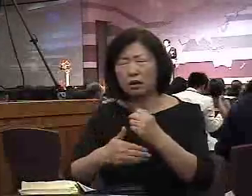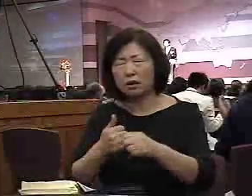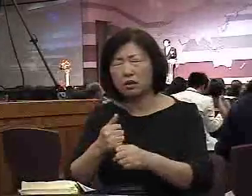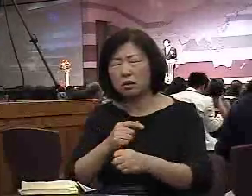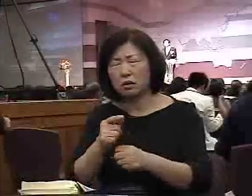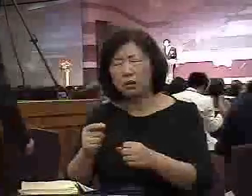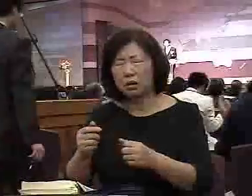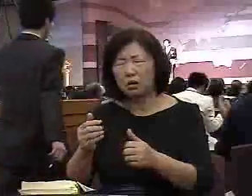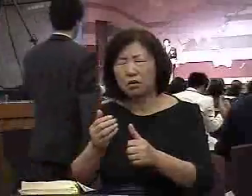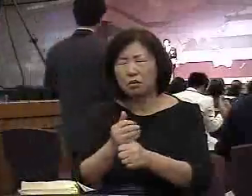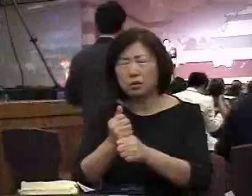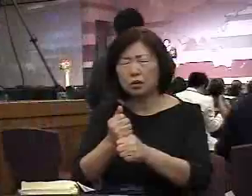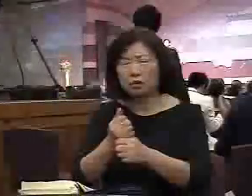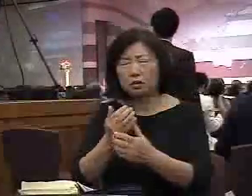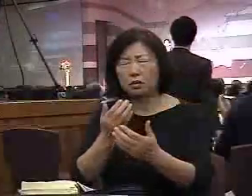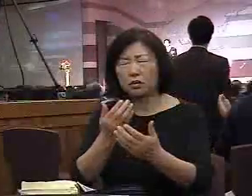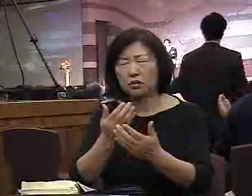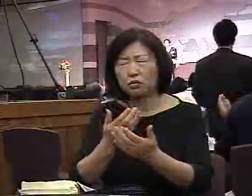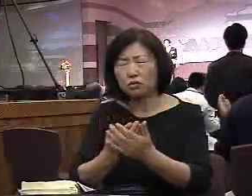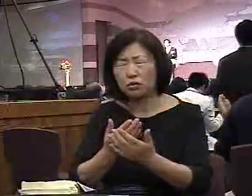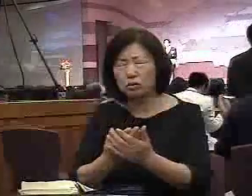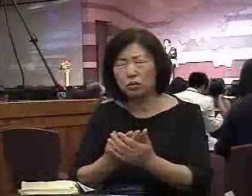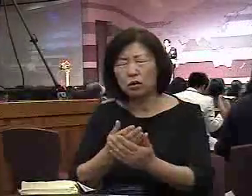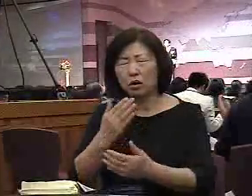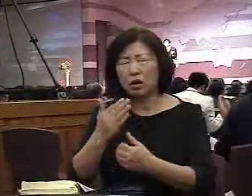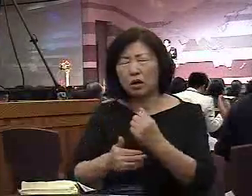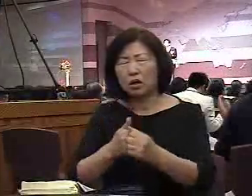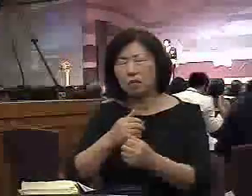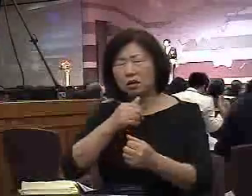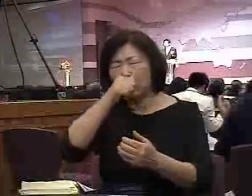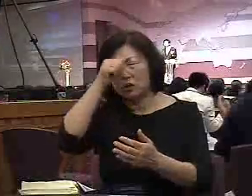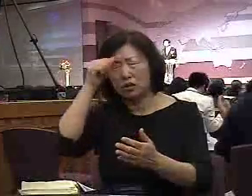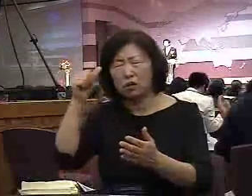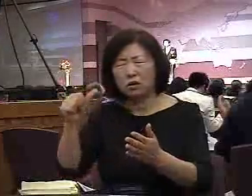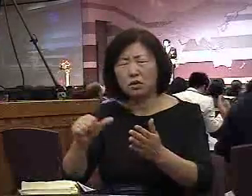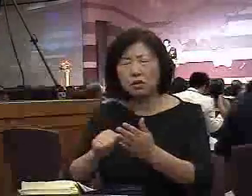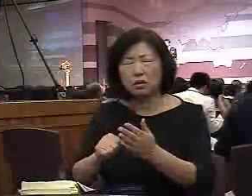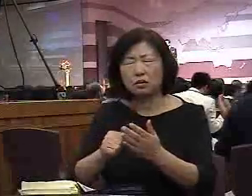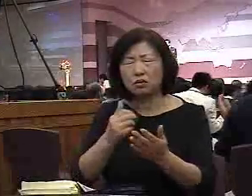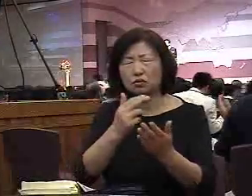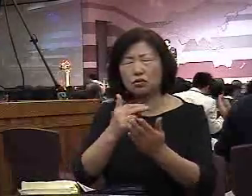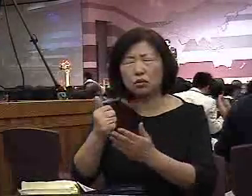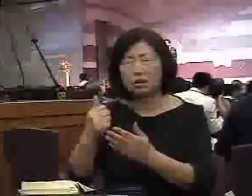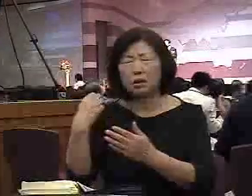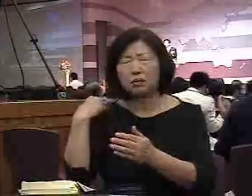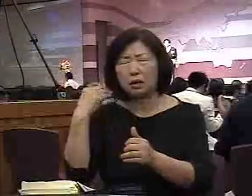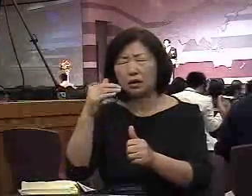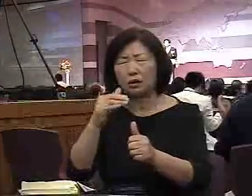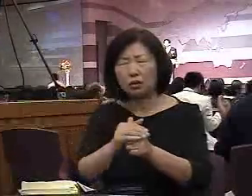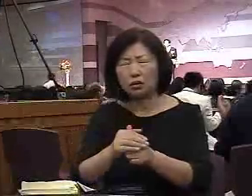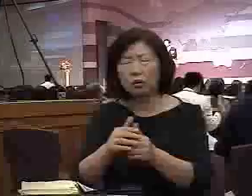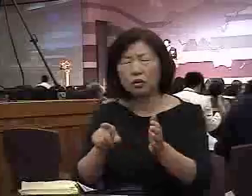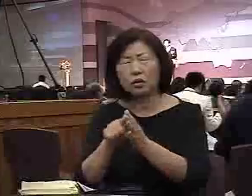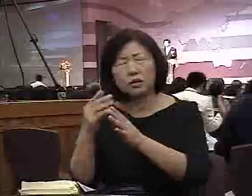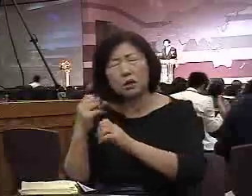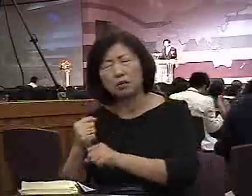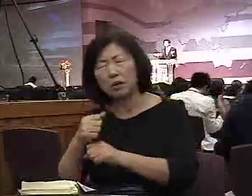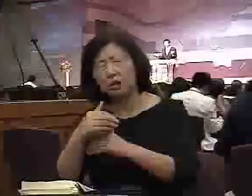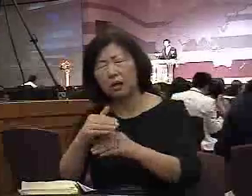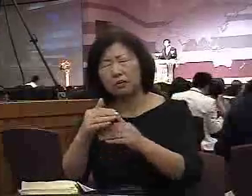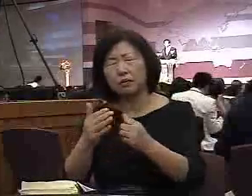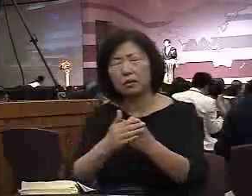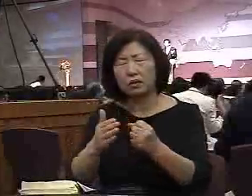그들을 붙잡습니다. 하나님, 주님께서 그 인생을, 나의 인생을 이렇게 비우신 줄 믿습니다. 주님, 이것이 아픕니다. 주님, 이것이